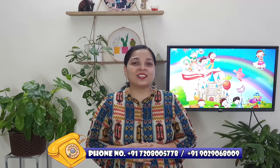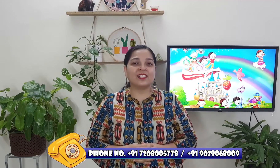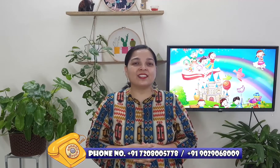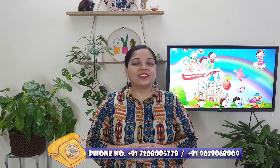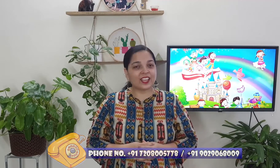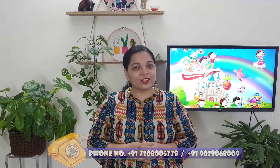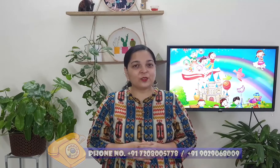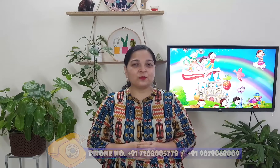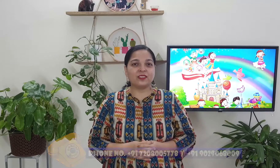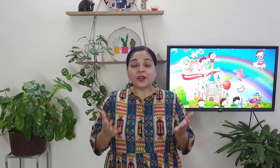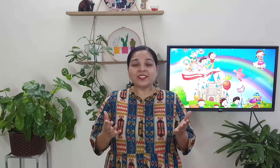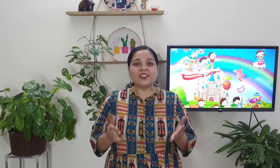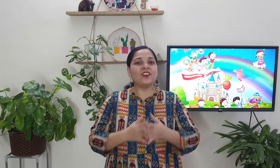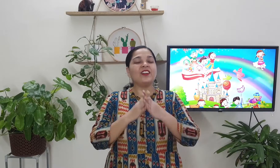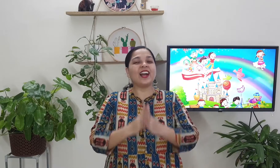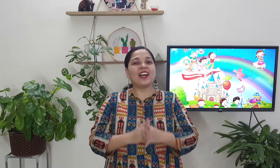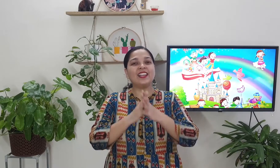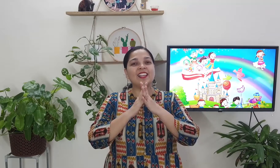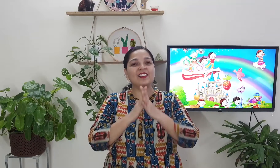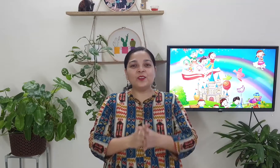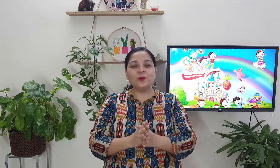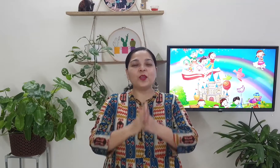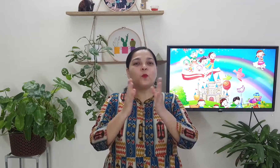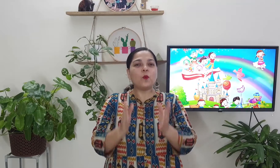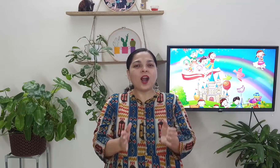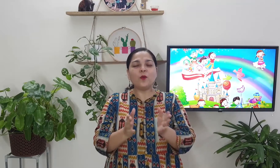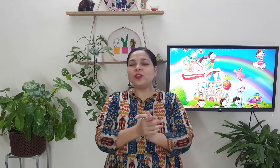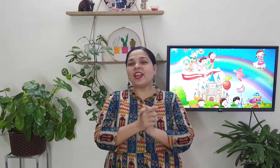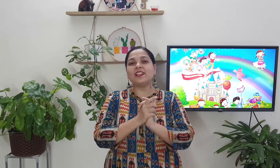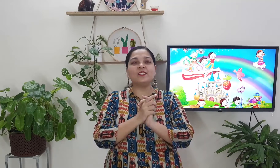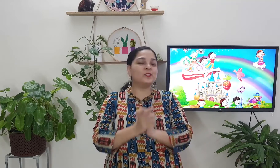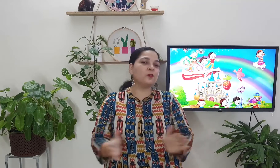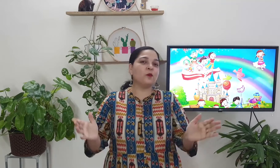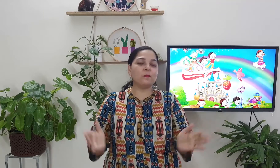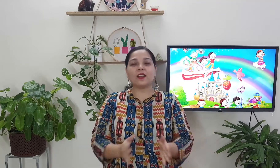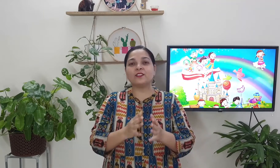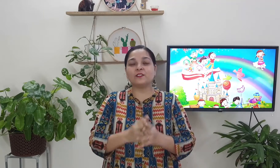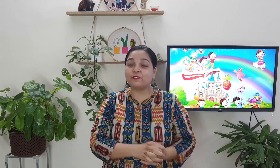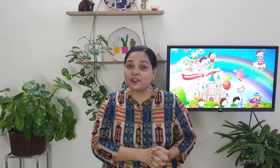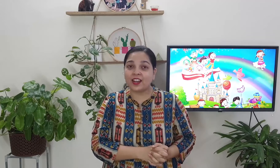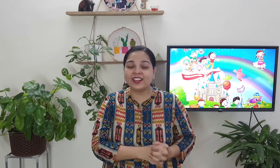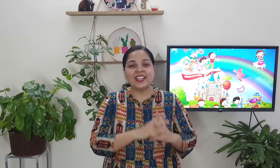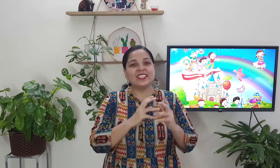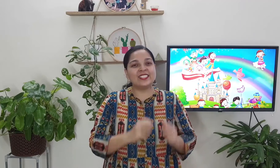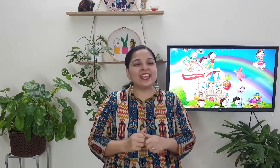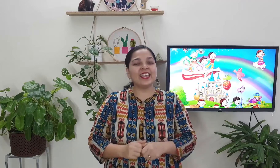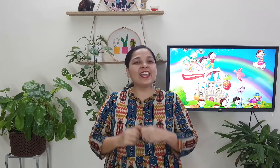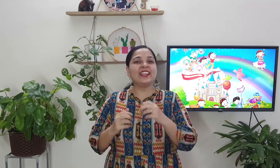உள்ளன. நன்றி. கர்த்தருக்கு ஸ்தோத்திரம். ஹல்லேலூயா. வாவ், நாங்கள் மிகவும் சந்தோஷமாக இருந்தோம்.